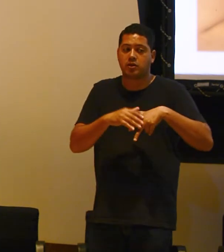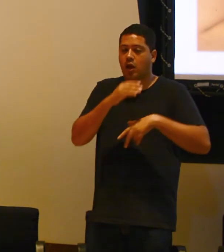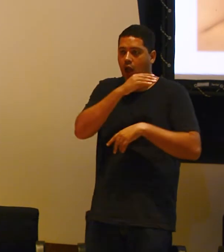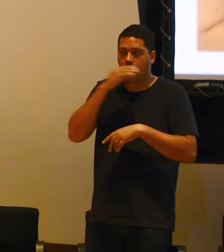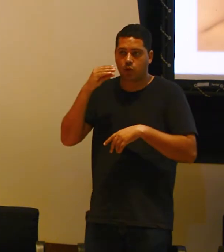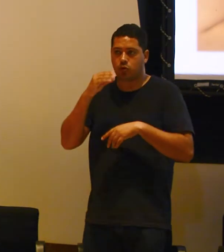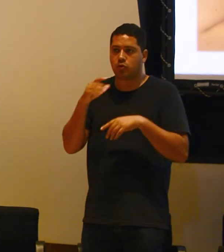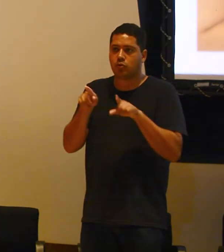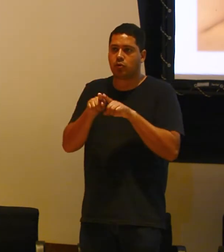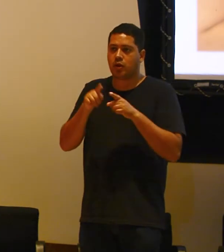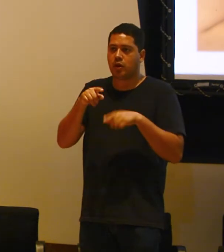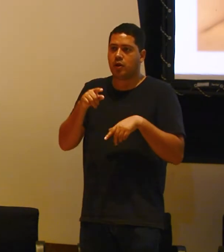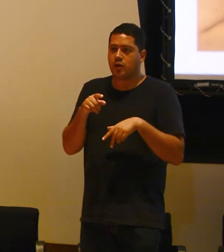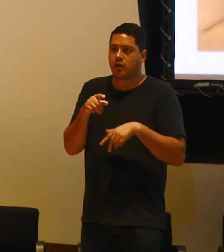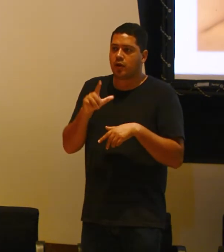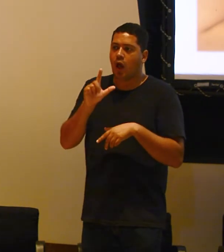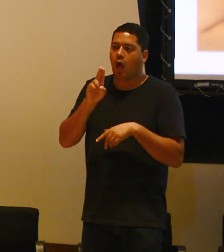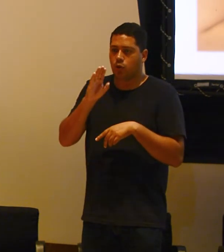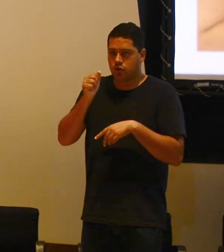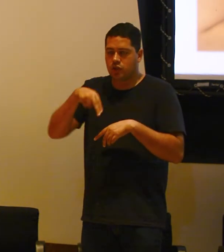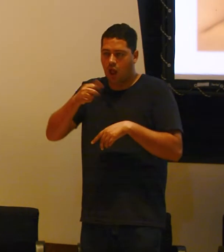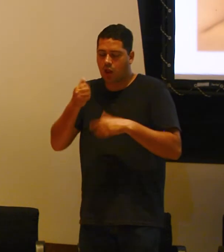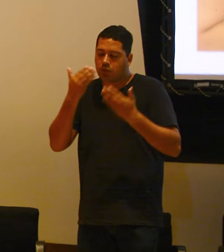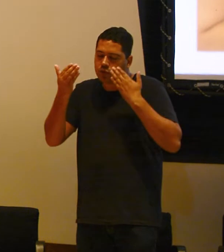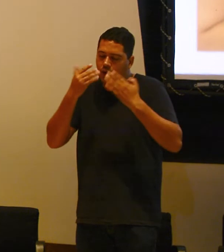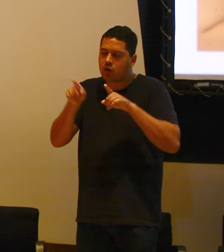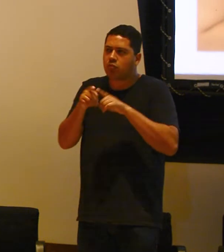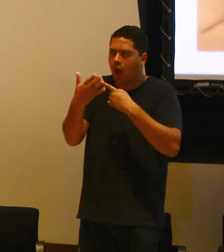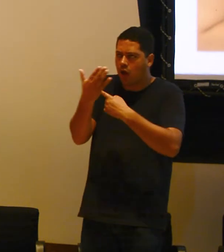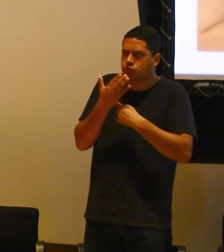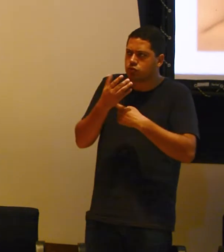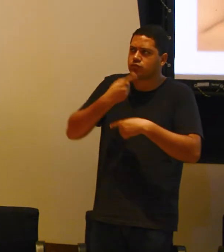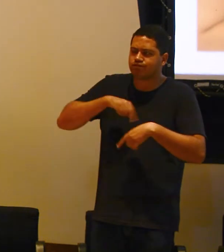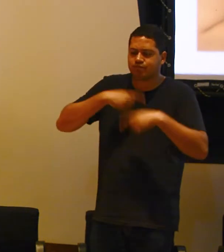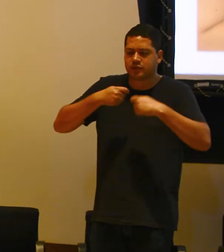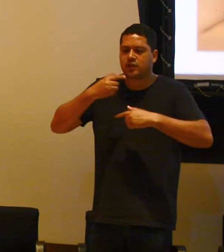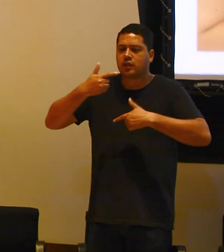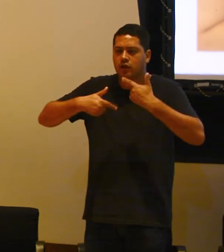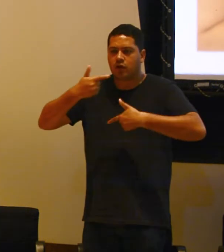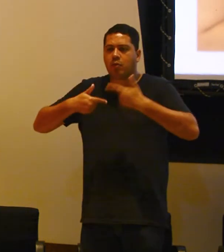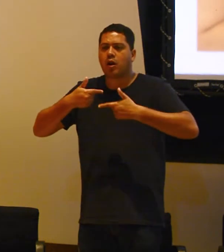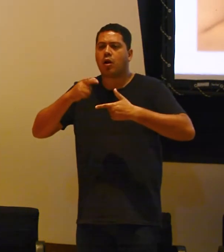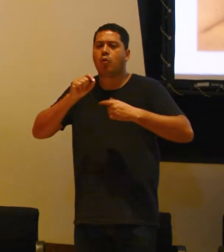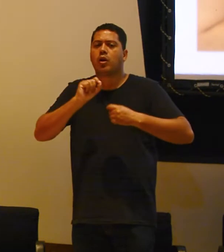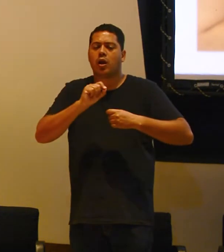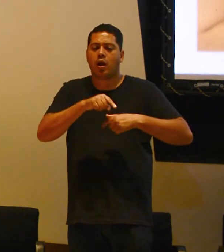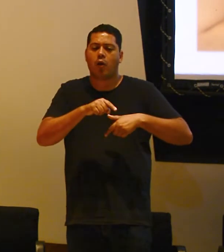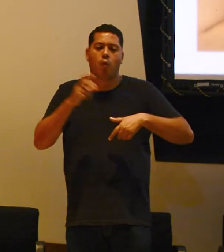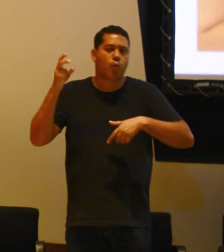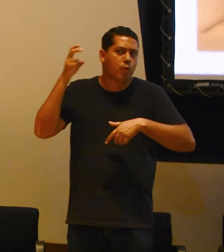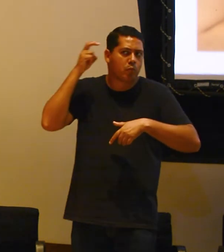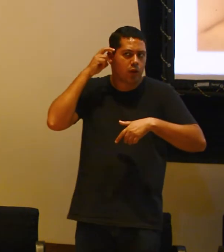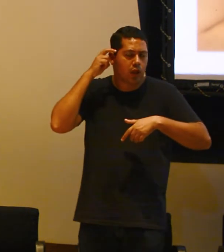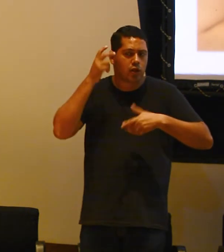nos ajuda muito, a psicóloga, porque a gente precisa muito trabalhar com o que é capacidade, o que o implante vai oferecer, o que é